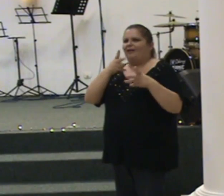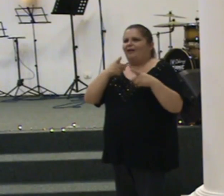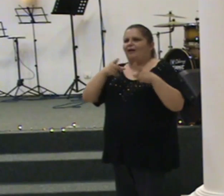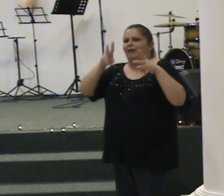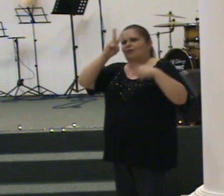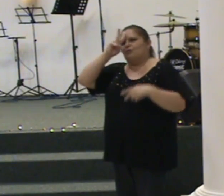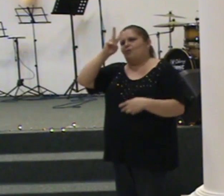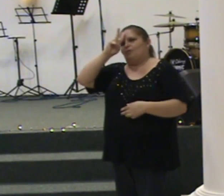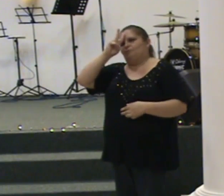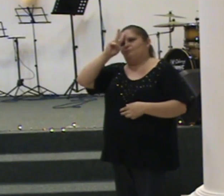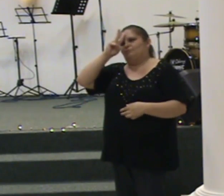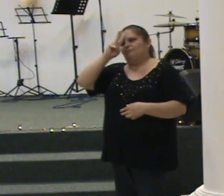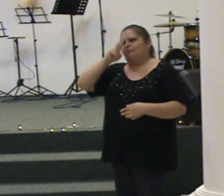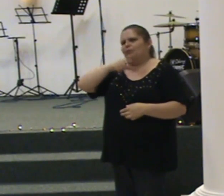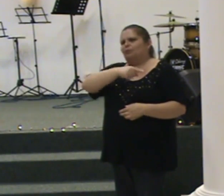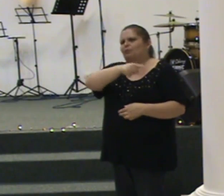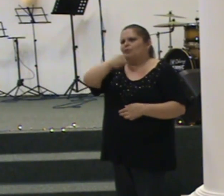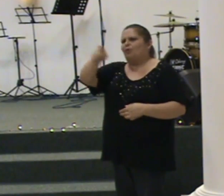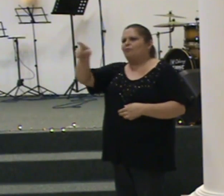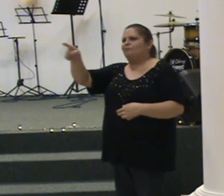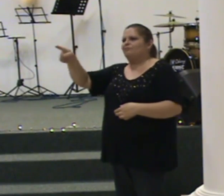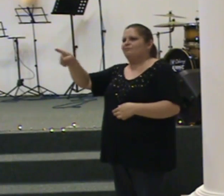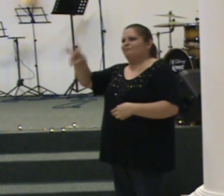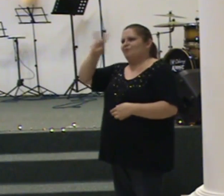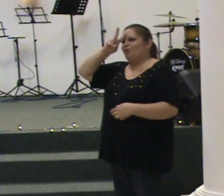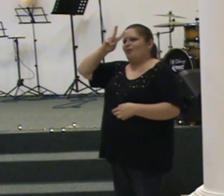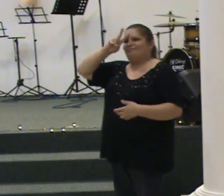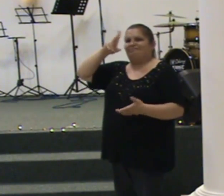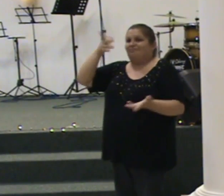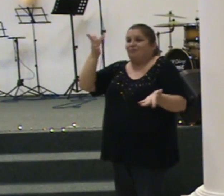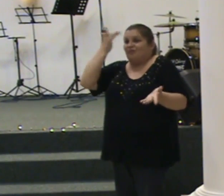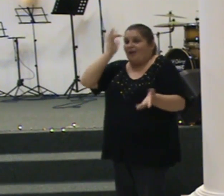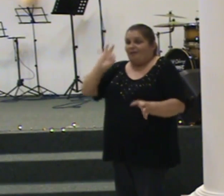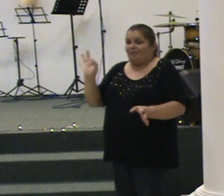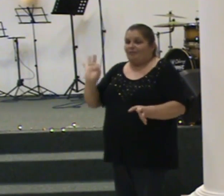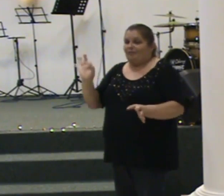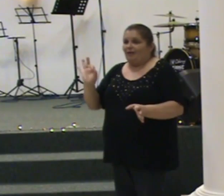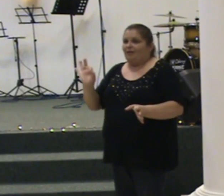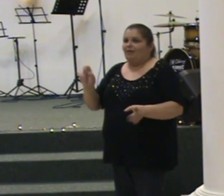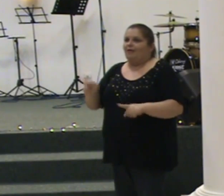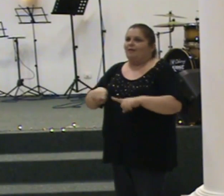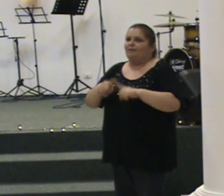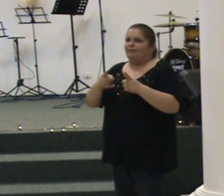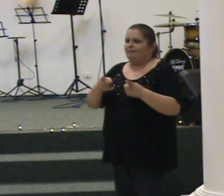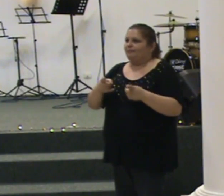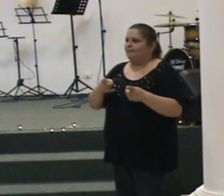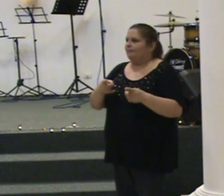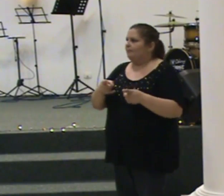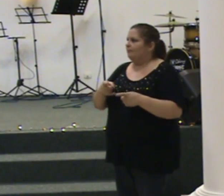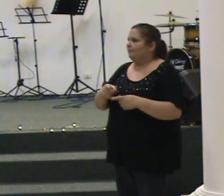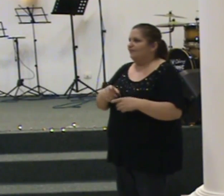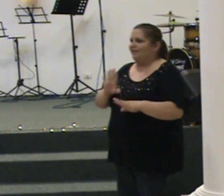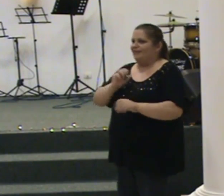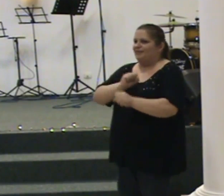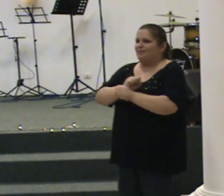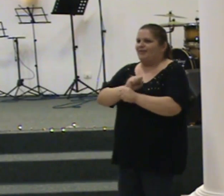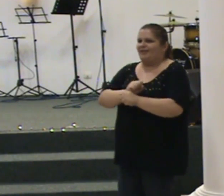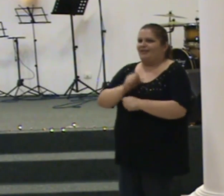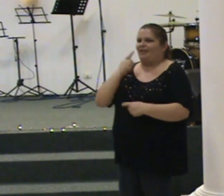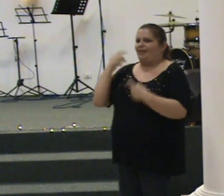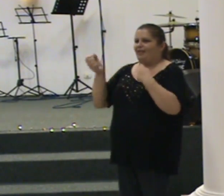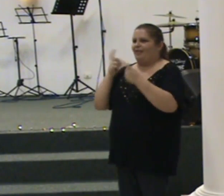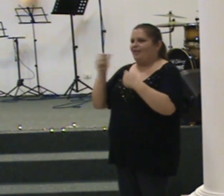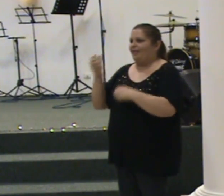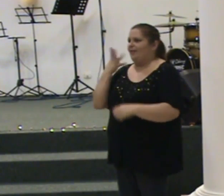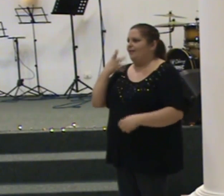história de pessoas que estão aqui no nosso meio. Mas, deixa as crianças estar